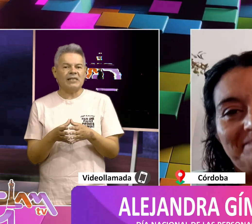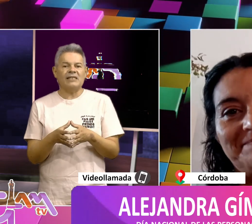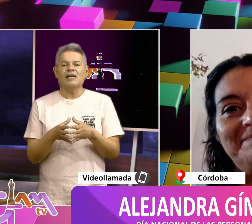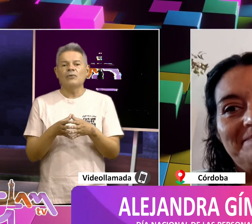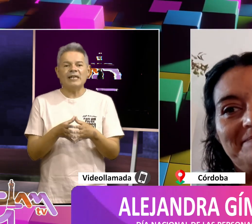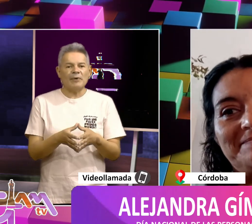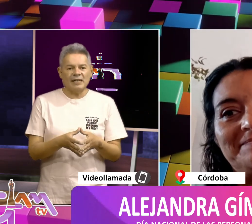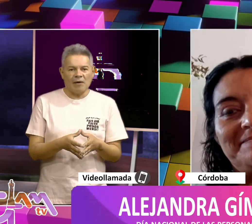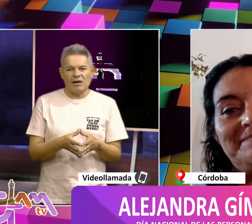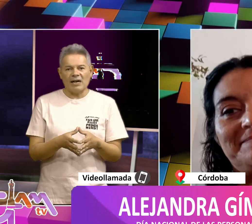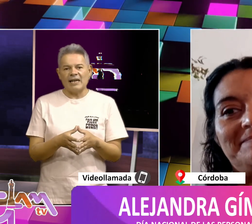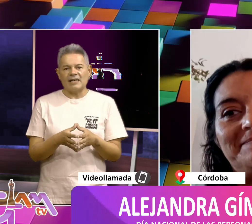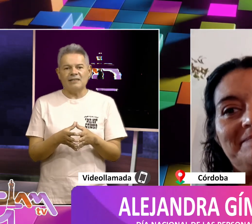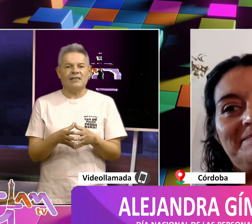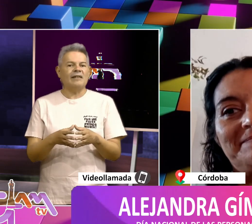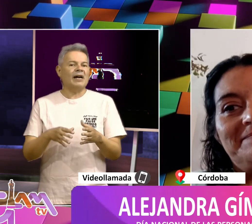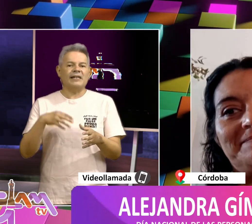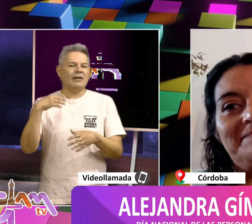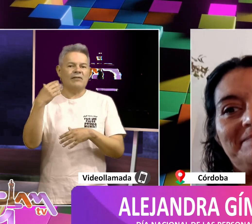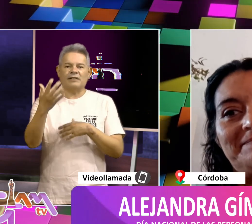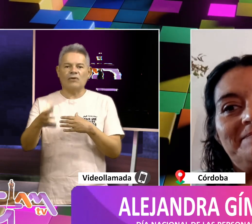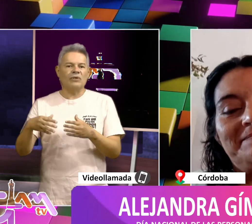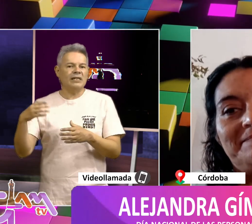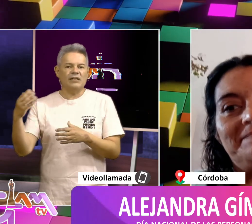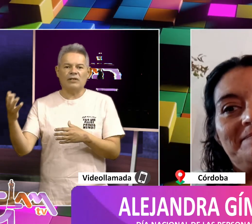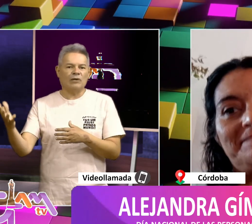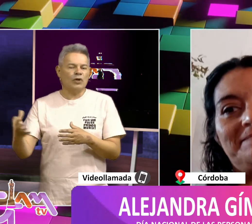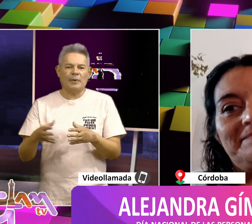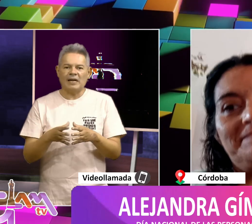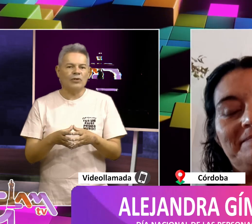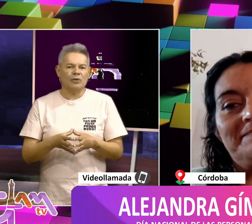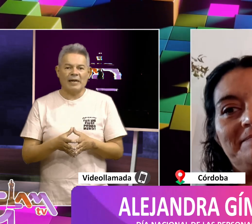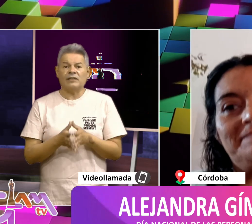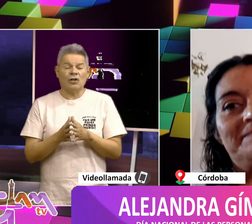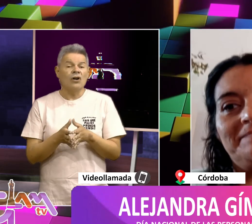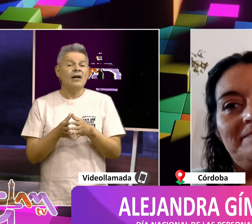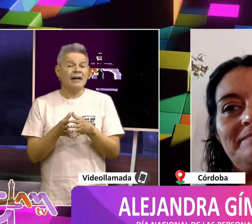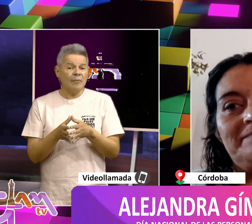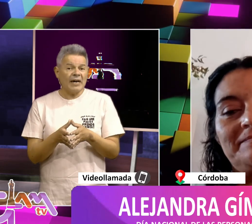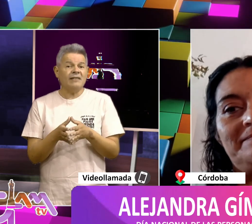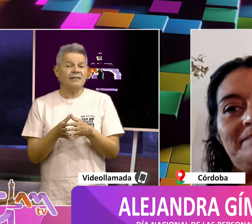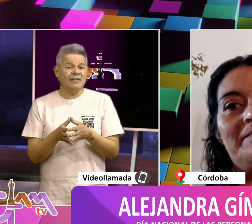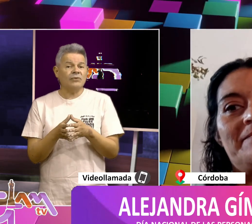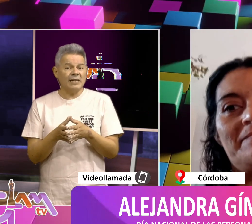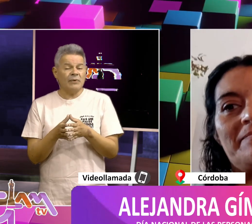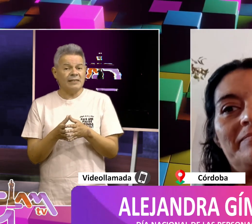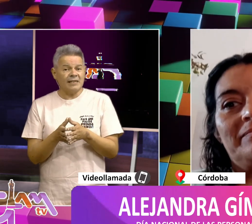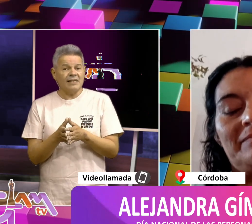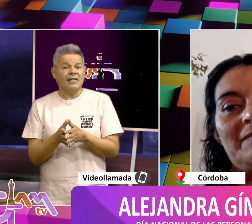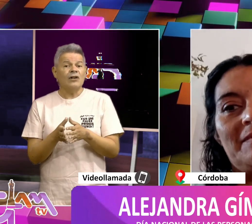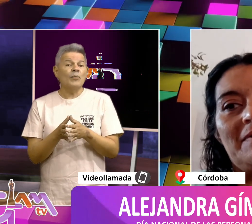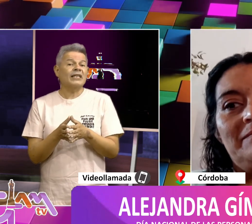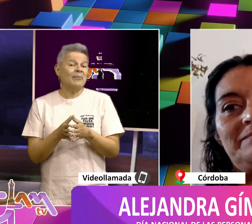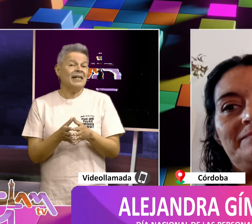propias señas. No es que aprendés a hablarlo acá en Argentina y vas a ir a hablarlo en Estados Unidos, en Europa, en algún otro país. No, cada país tiene su lengua de